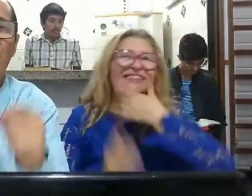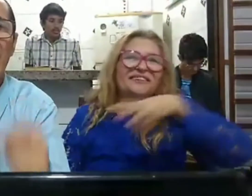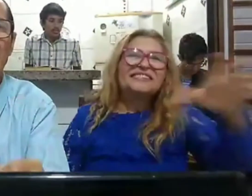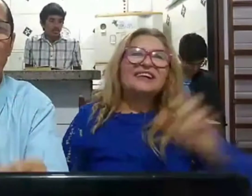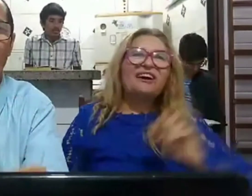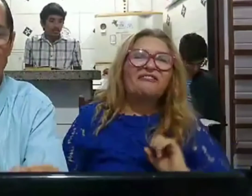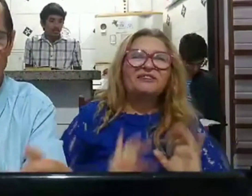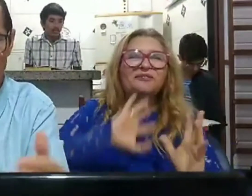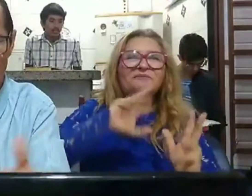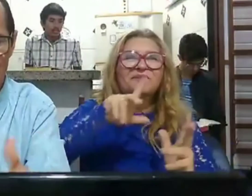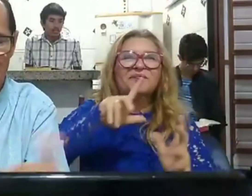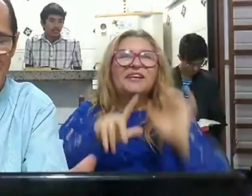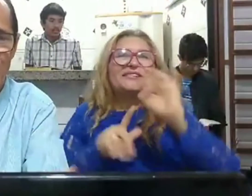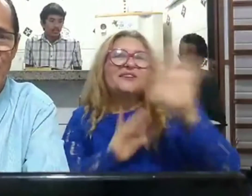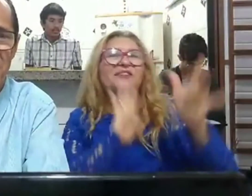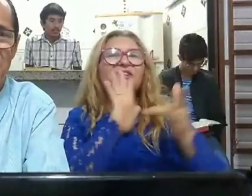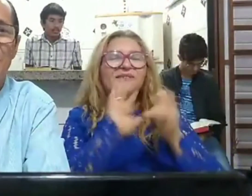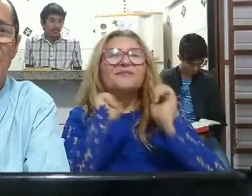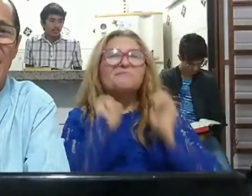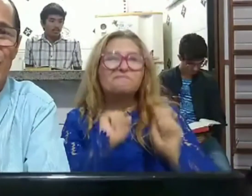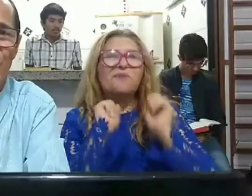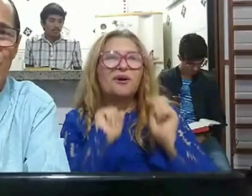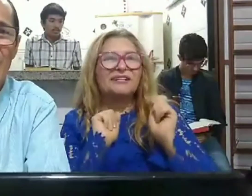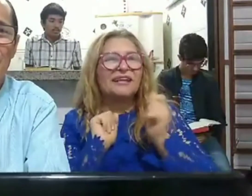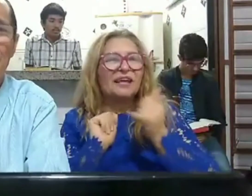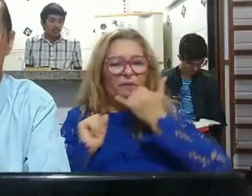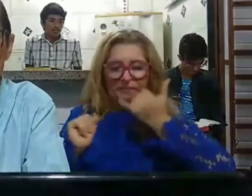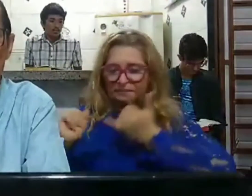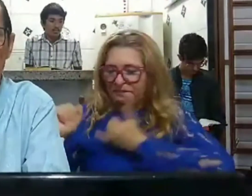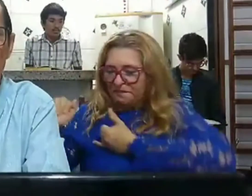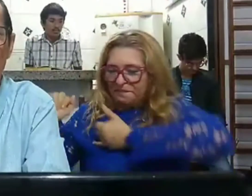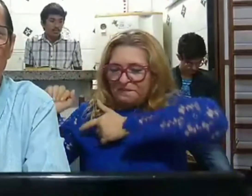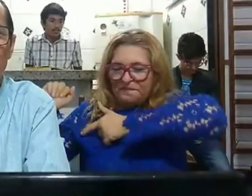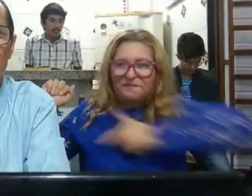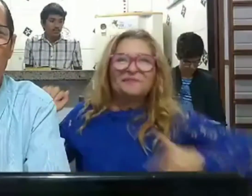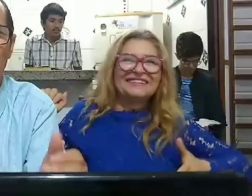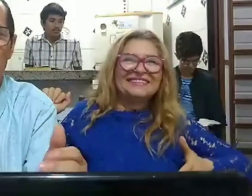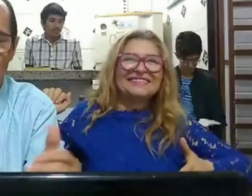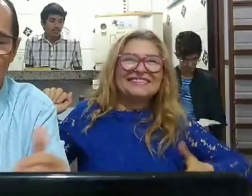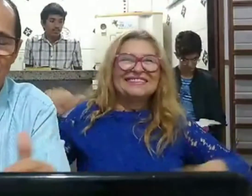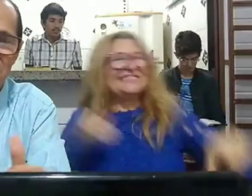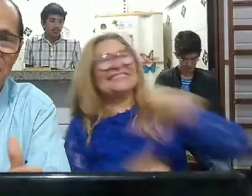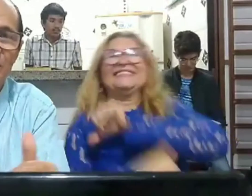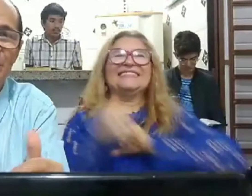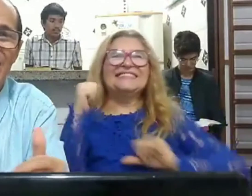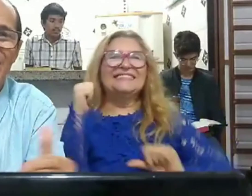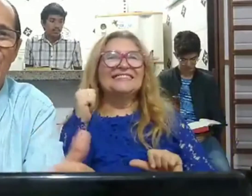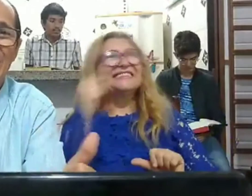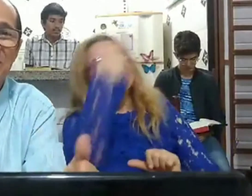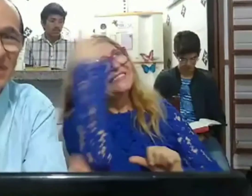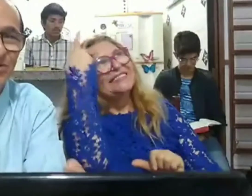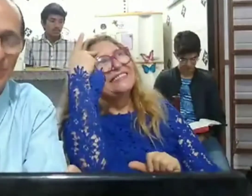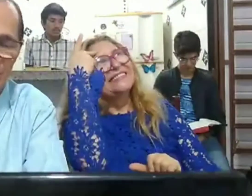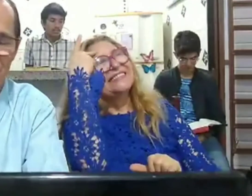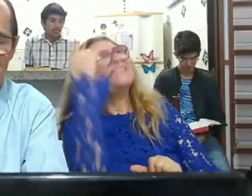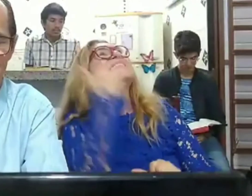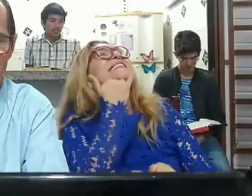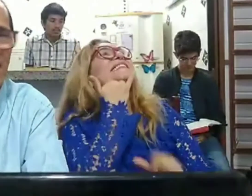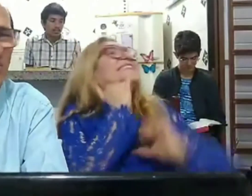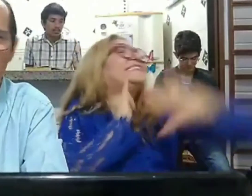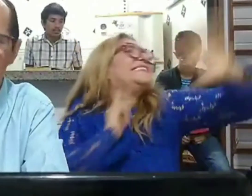só ele pode tirar a pessoa da condição de pecador perdido para a condição de pecador remido pelo